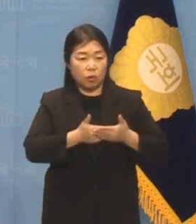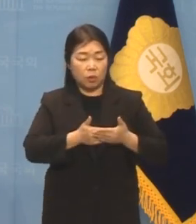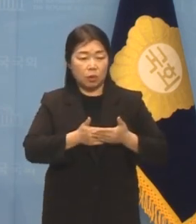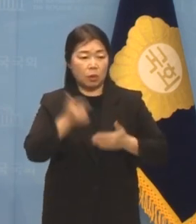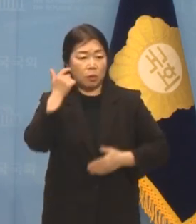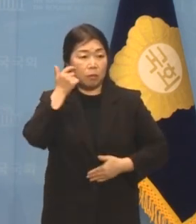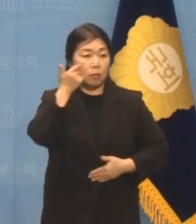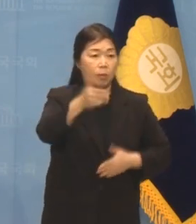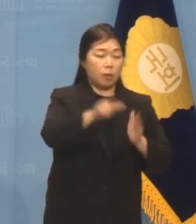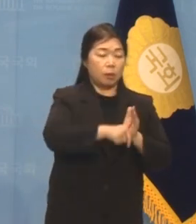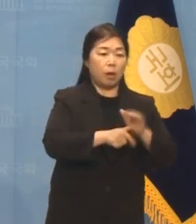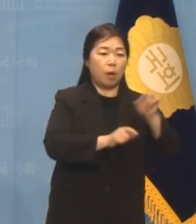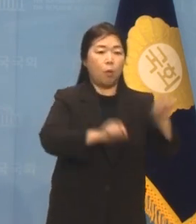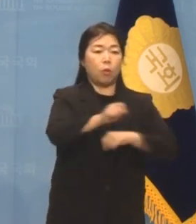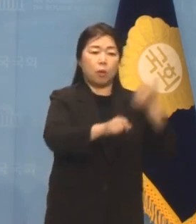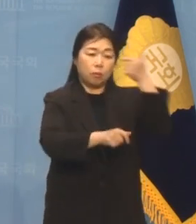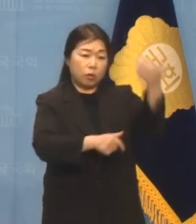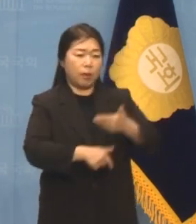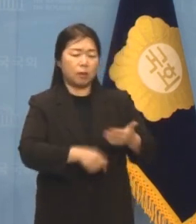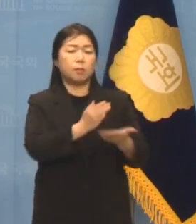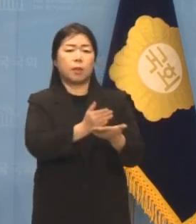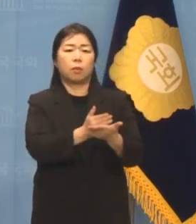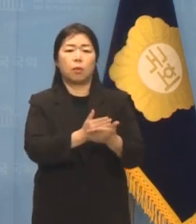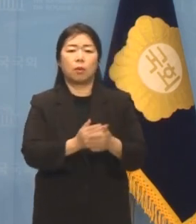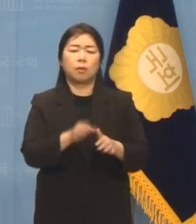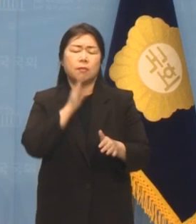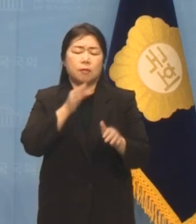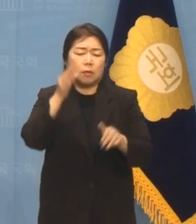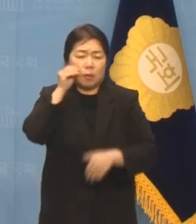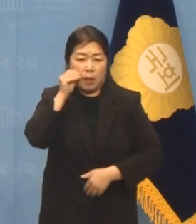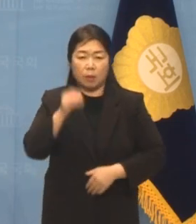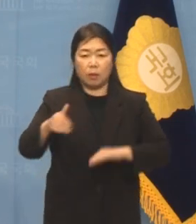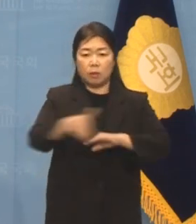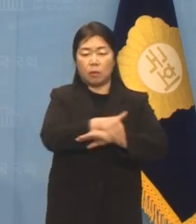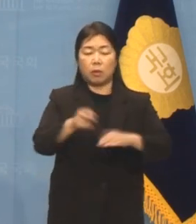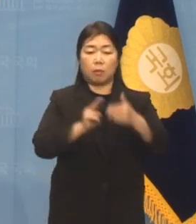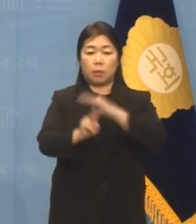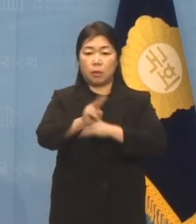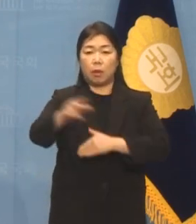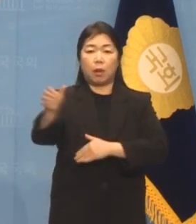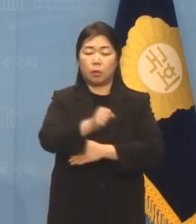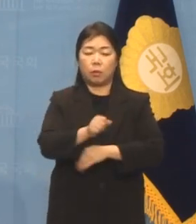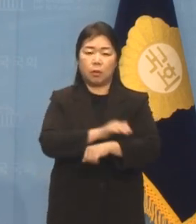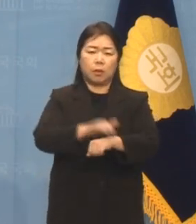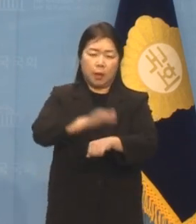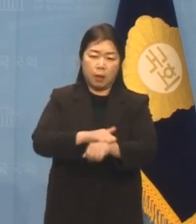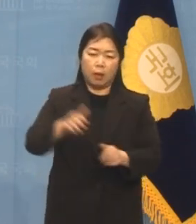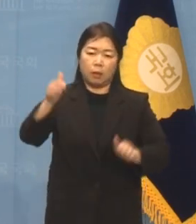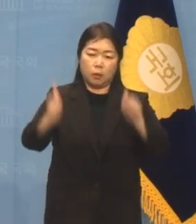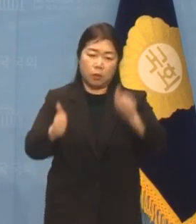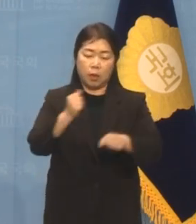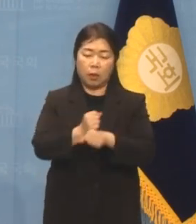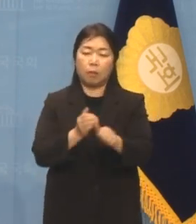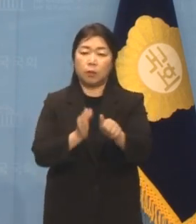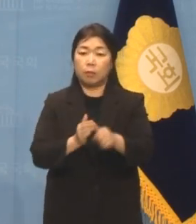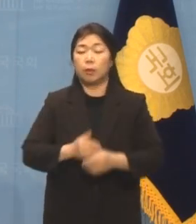그만좀 하시고 전 바탕으로 자라기 경쟁을